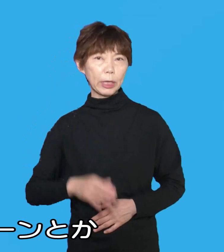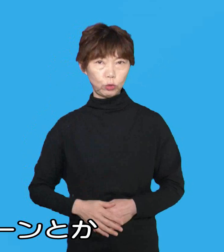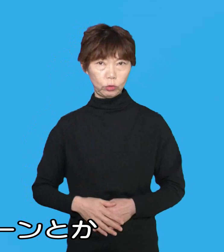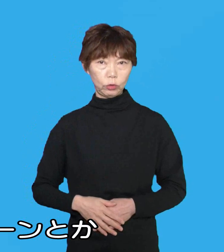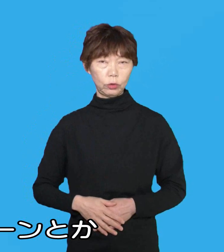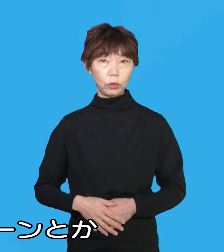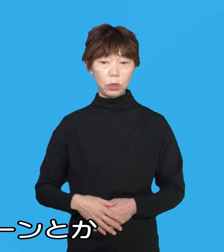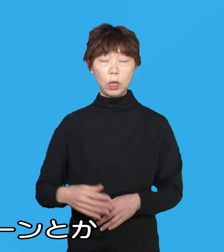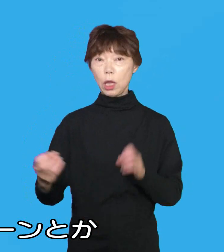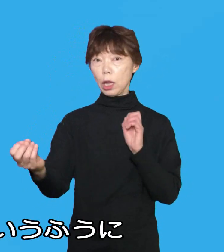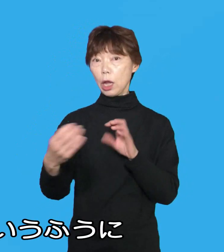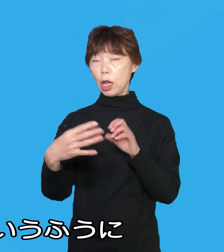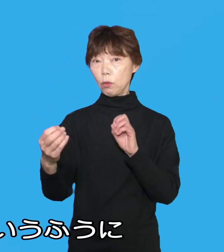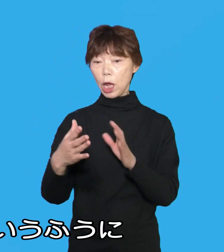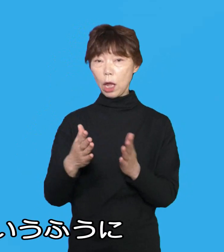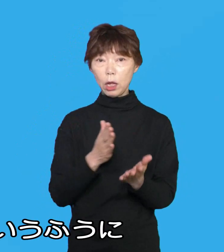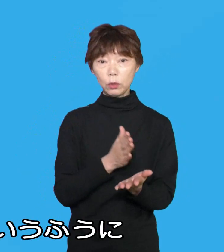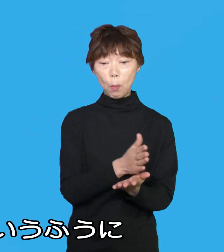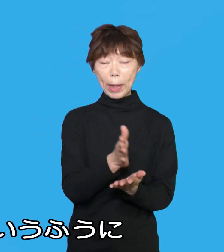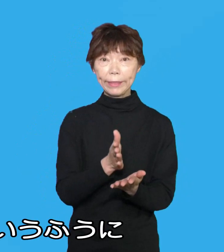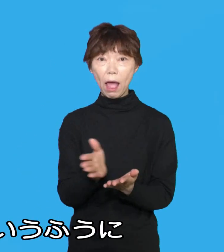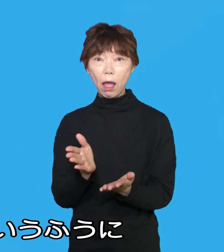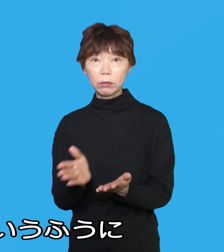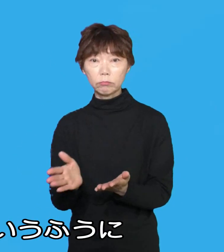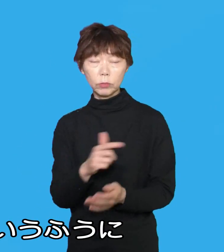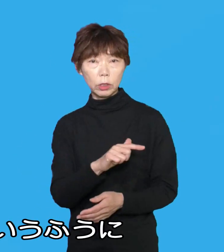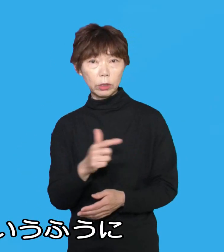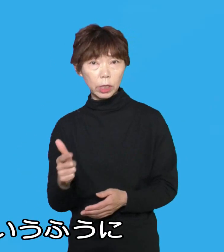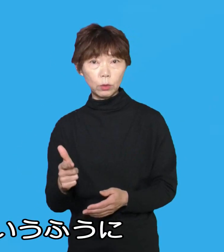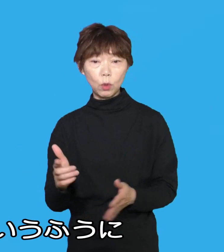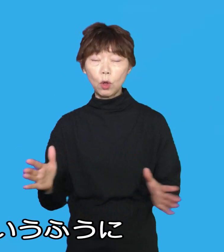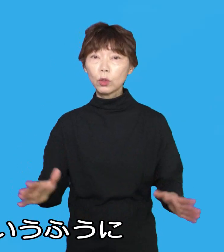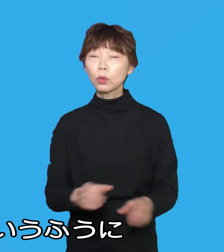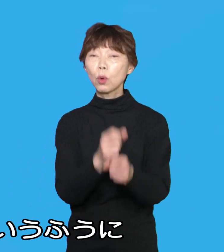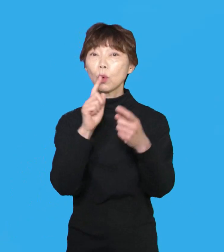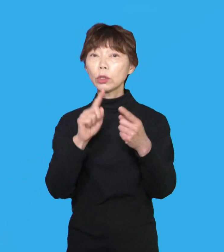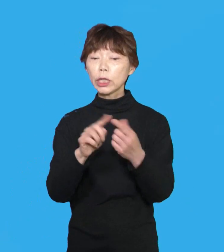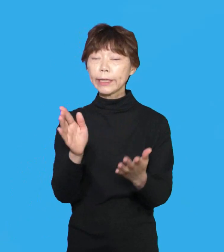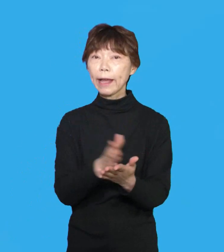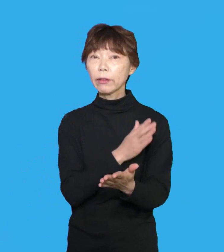ターンとかいろいろなものを総合的に判断するというふうに聞いております。